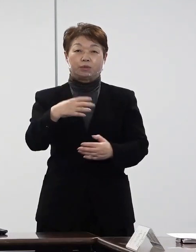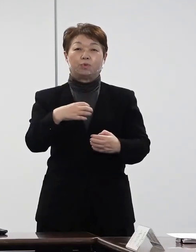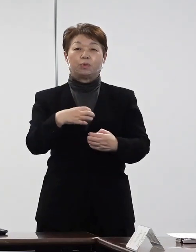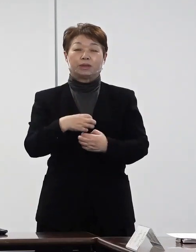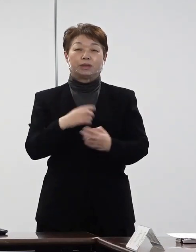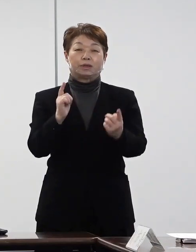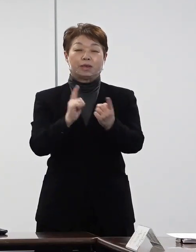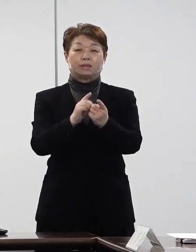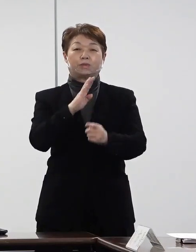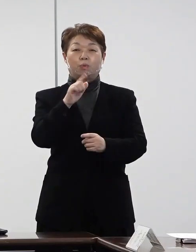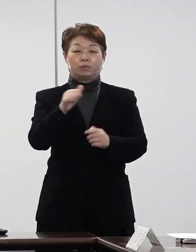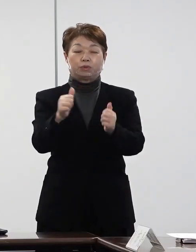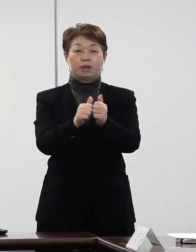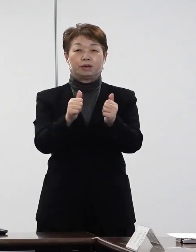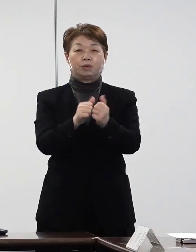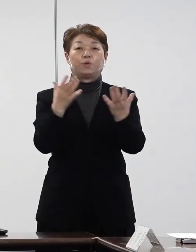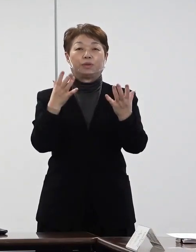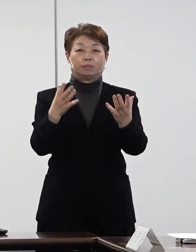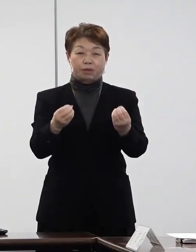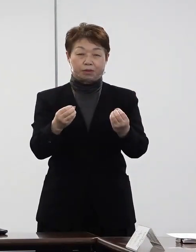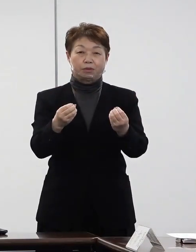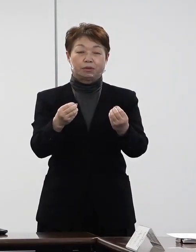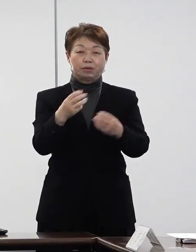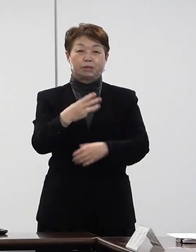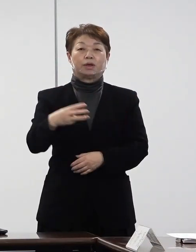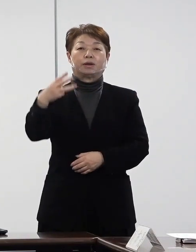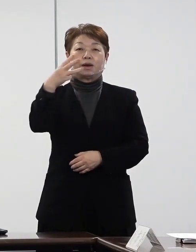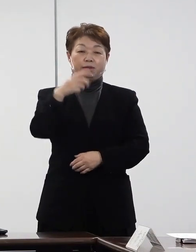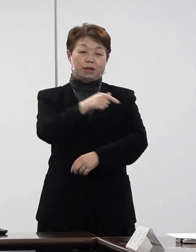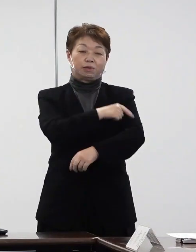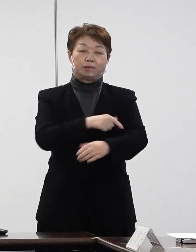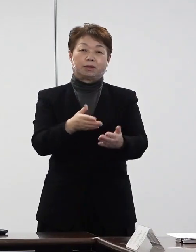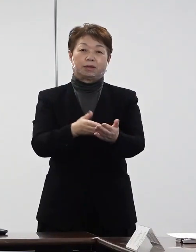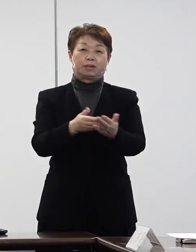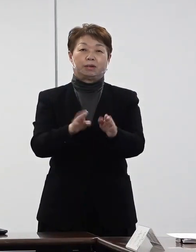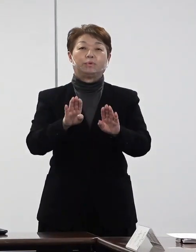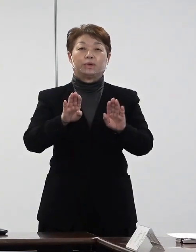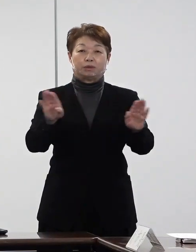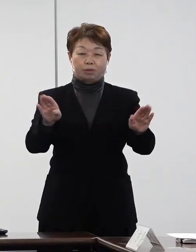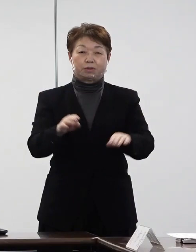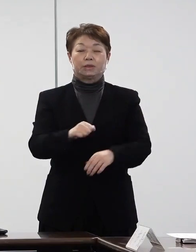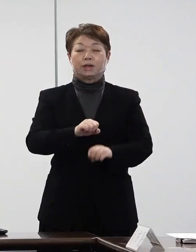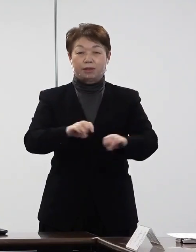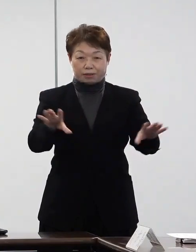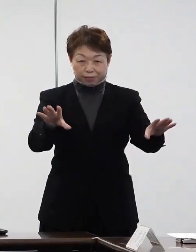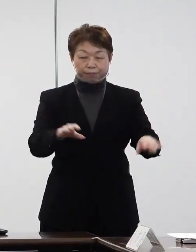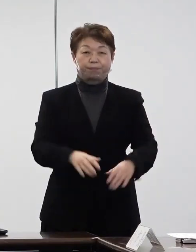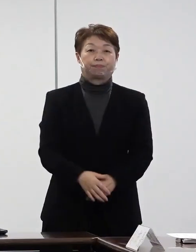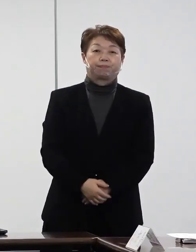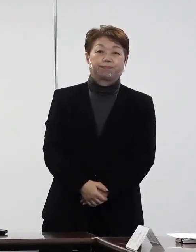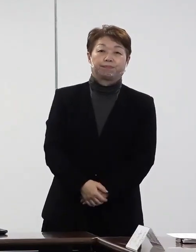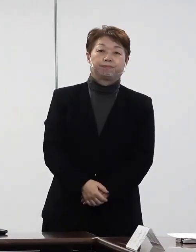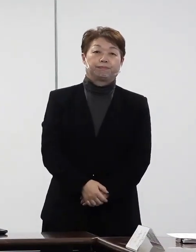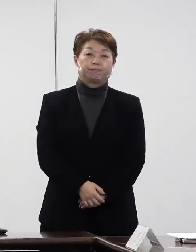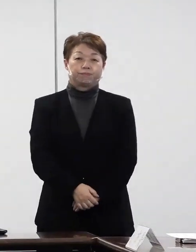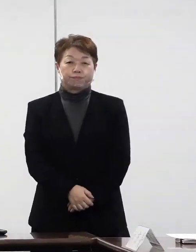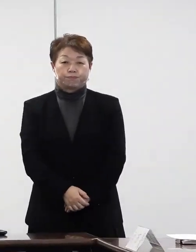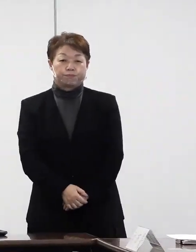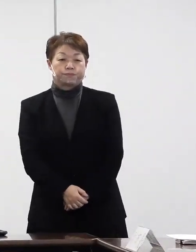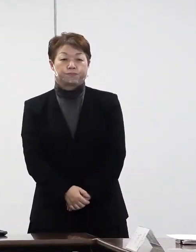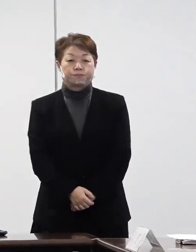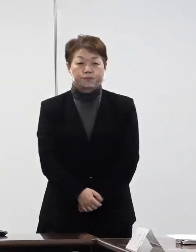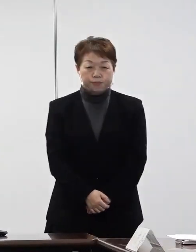対策本部会議を終了いたします。この後、3階で記者会見を実施いたします。解散願います。